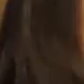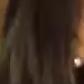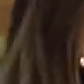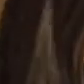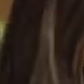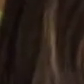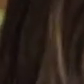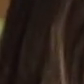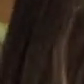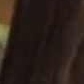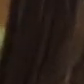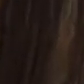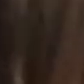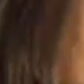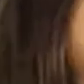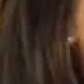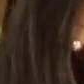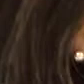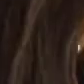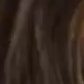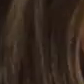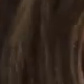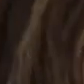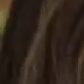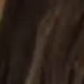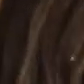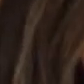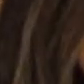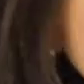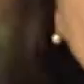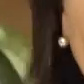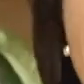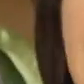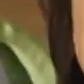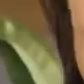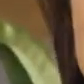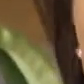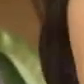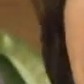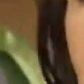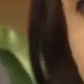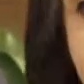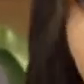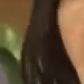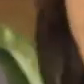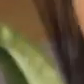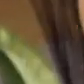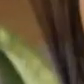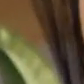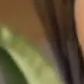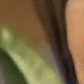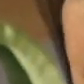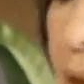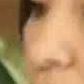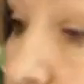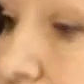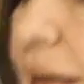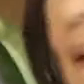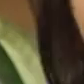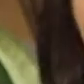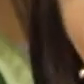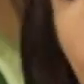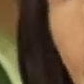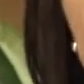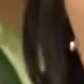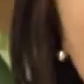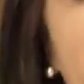expresarles nuestro agradecimiento desde la universidad a la institución misma, a lo que la